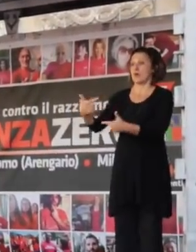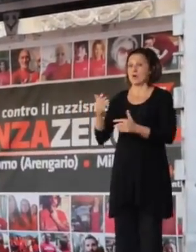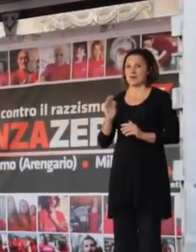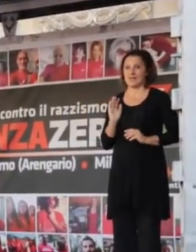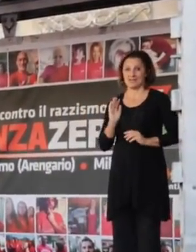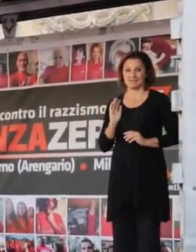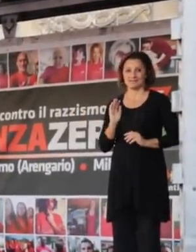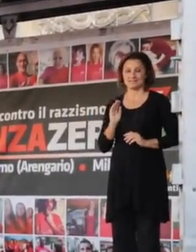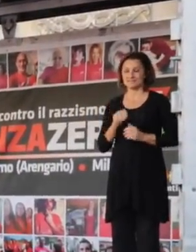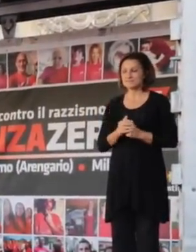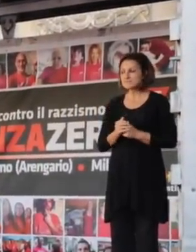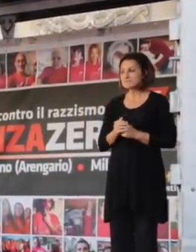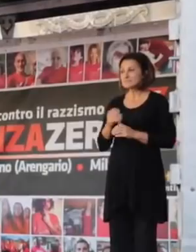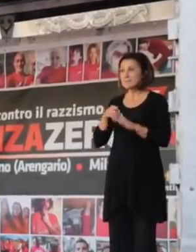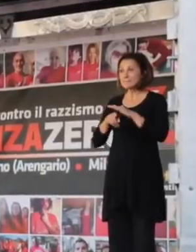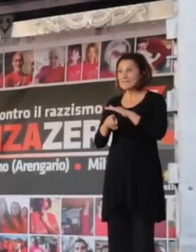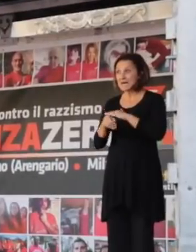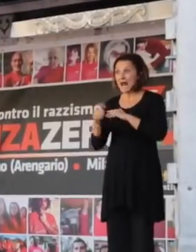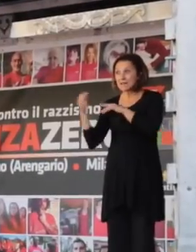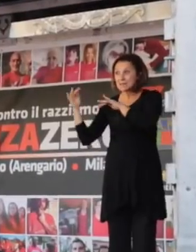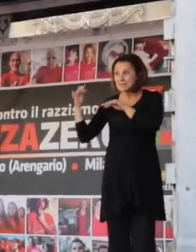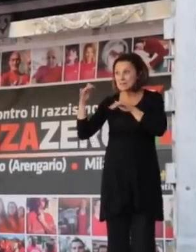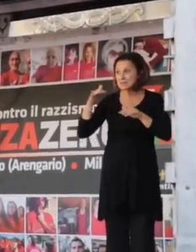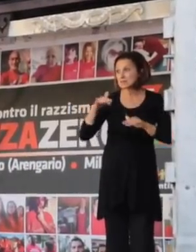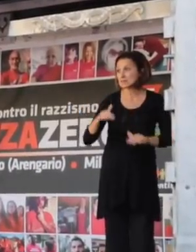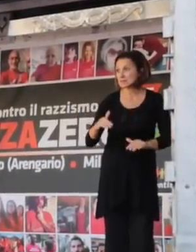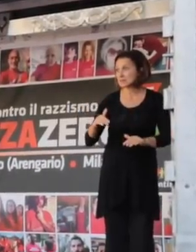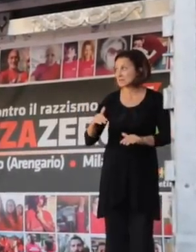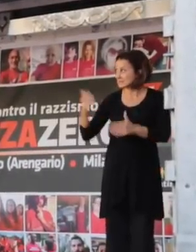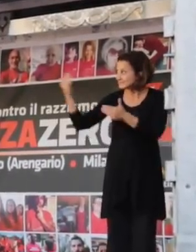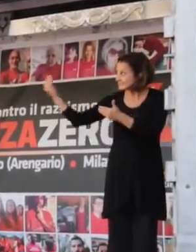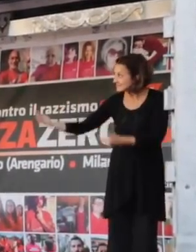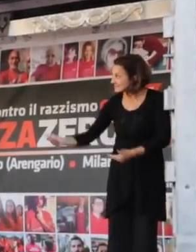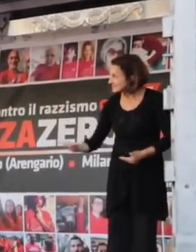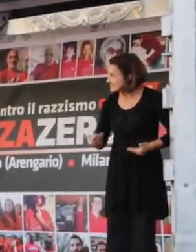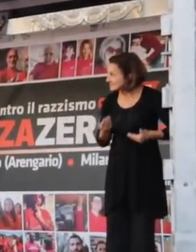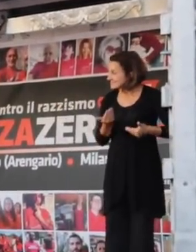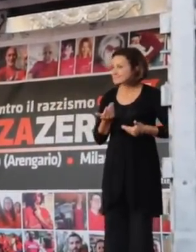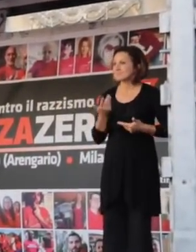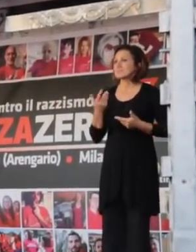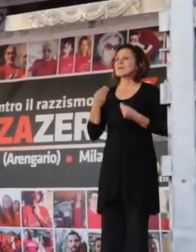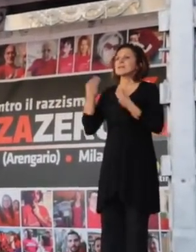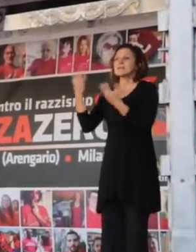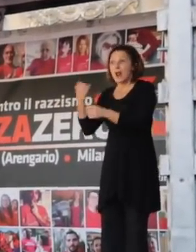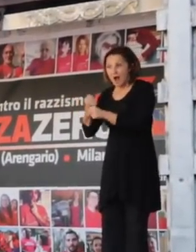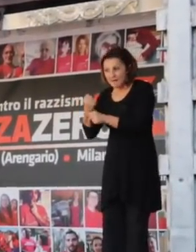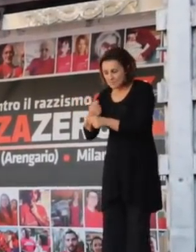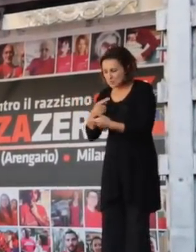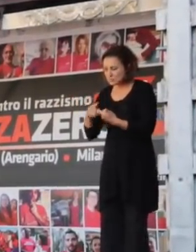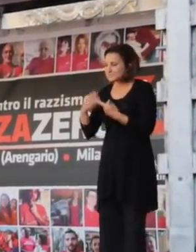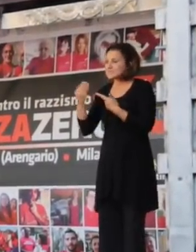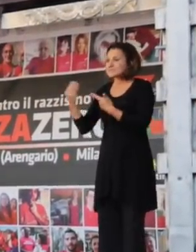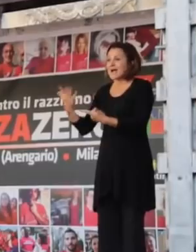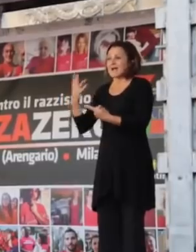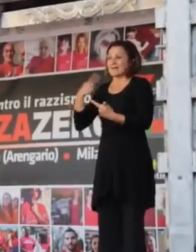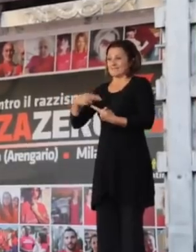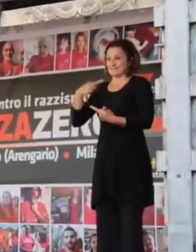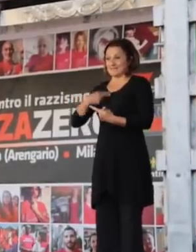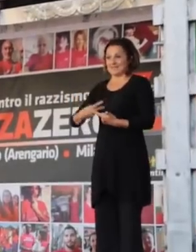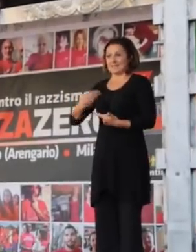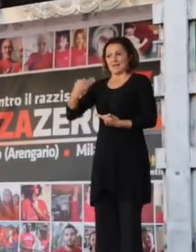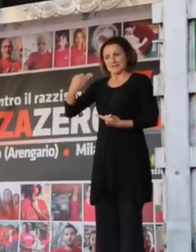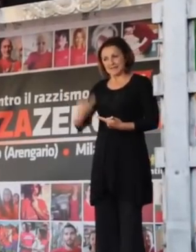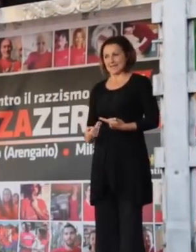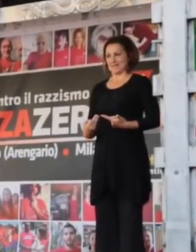E accogliere i migranti, fare in modo che possano lavorare, che abbiano una vita autonoma, una vita dignitosa,